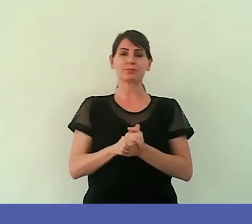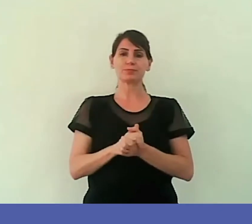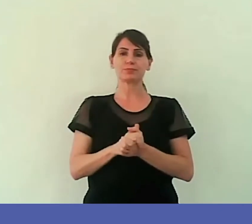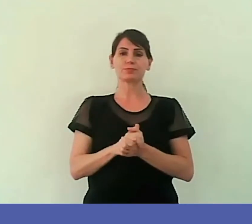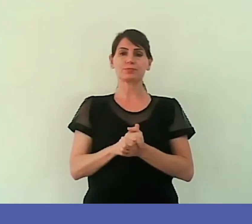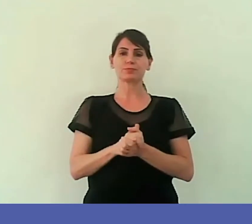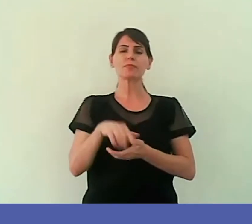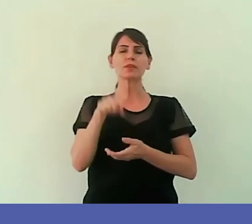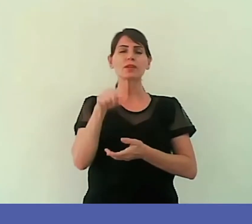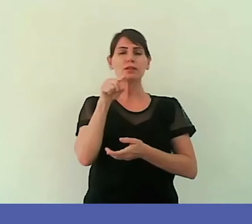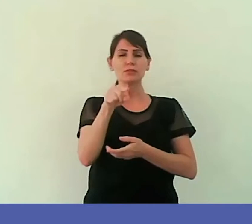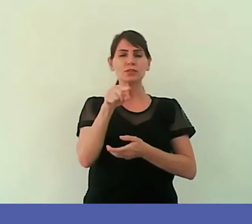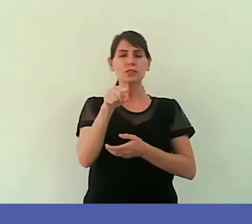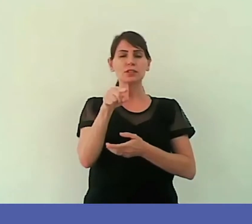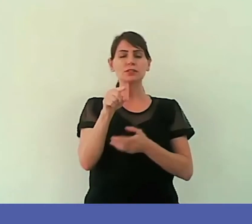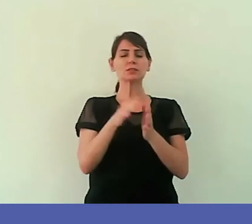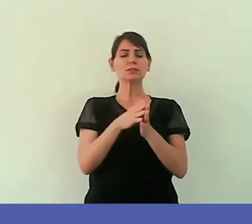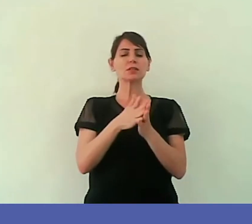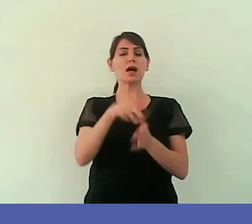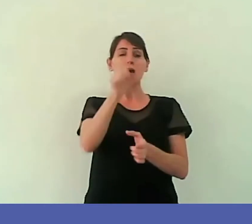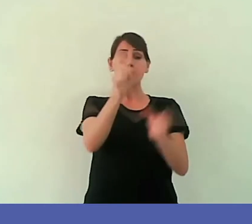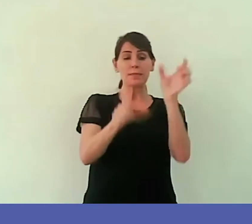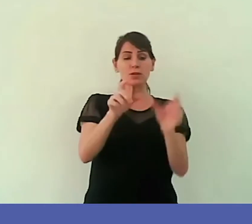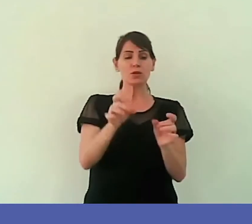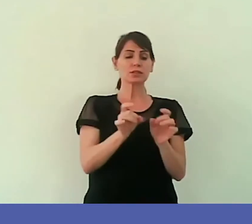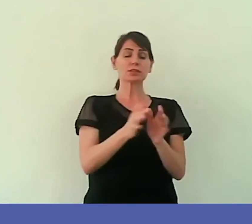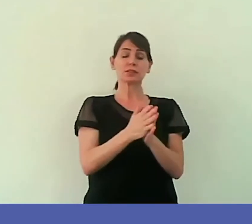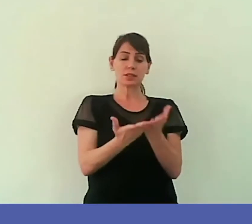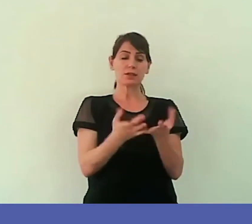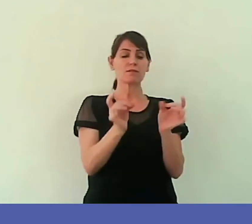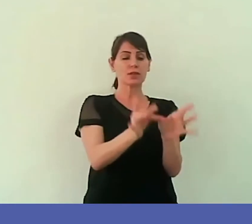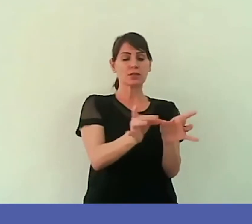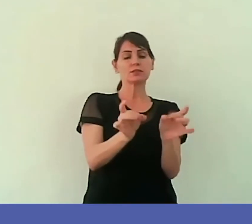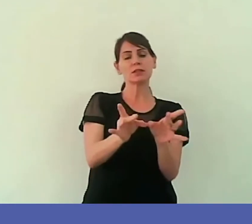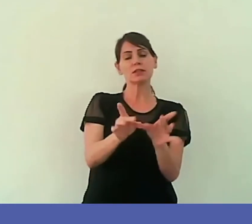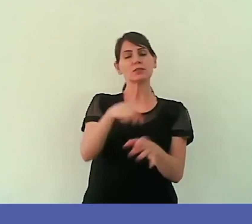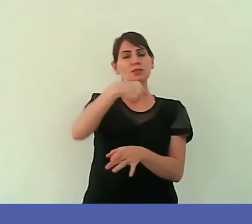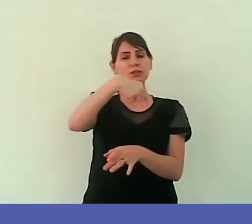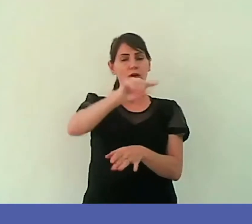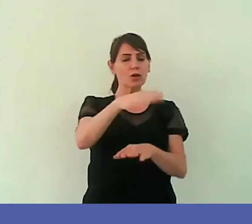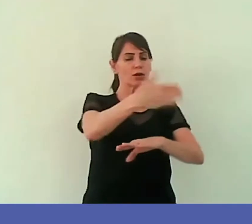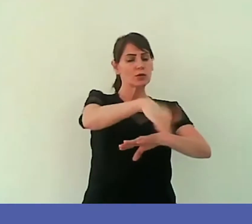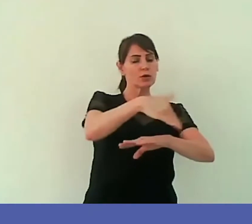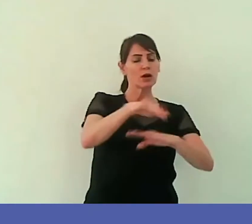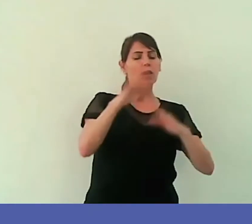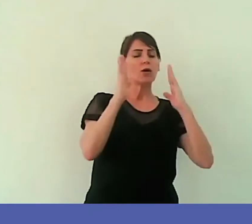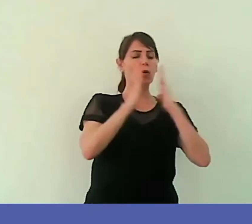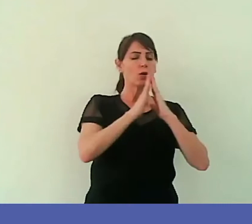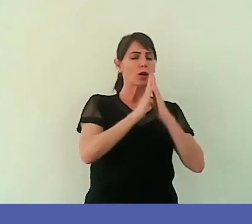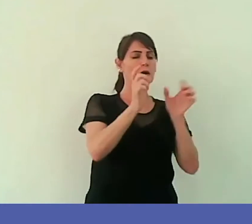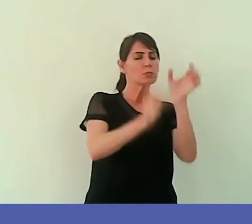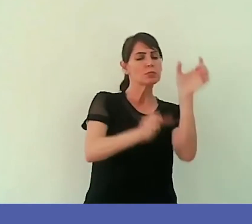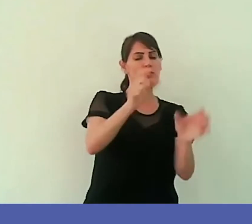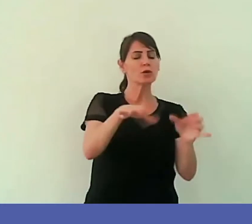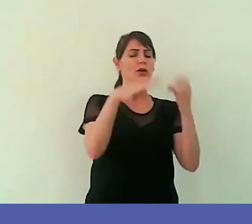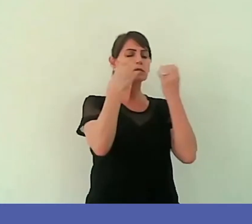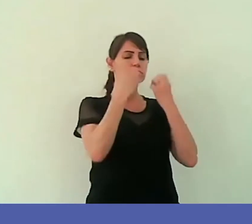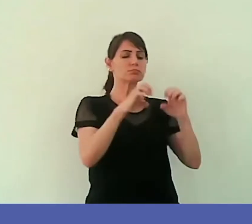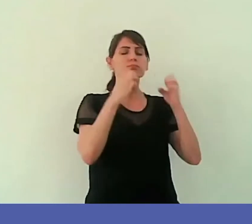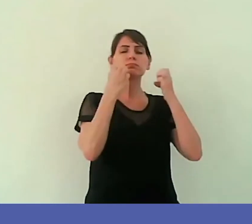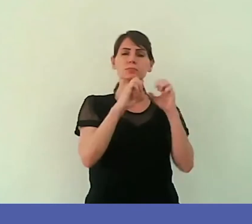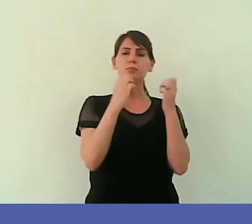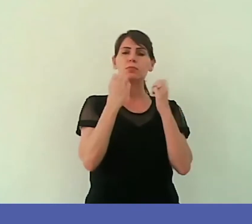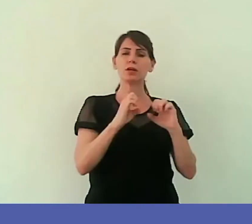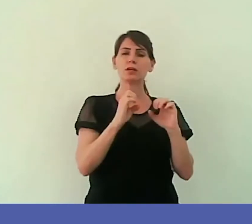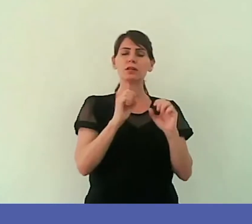Vocês, comportores, quando vocês vão às ruas orar pelas pessoas, pregar o evangelho,